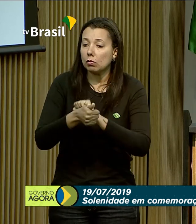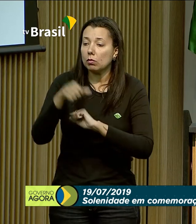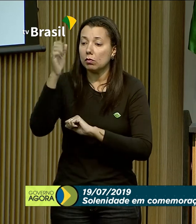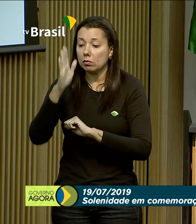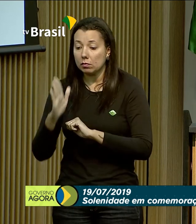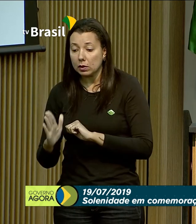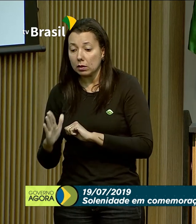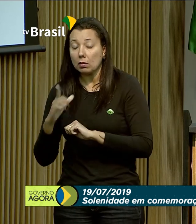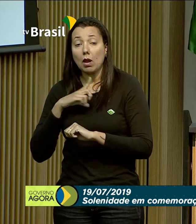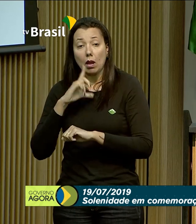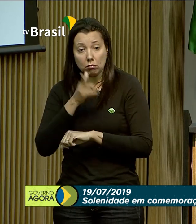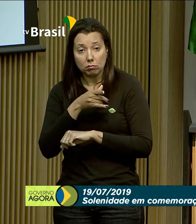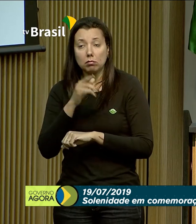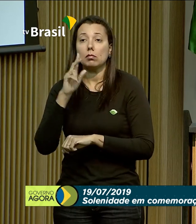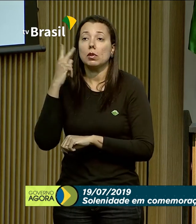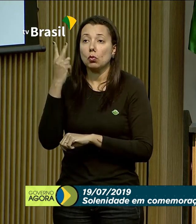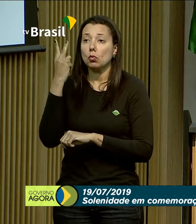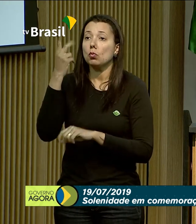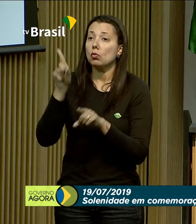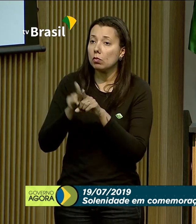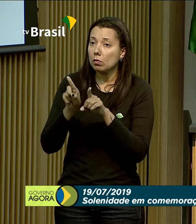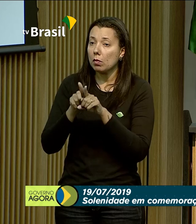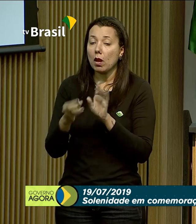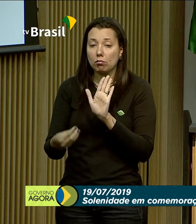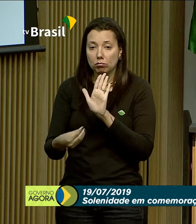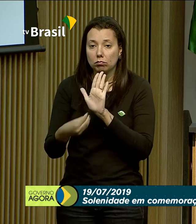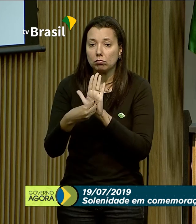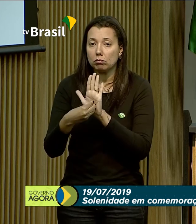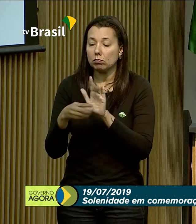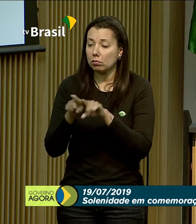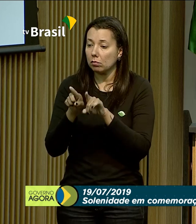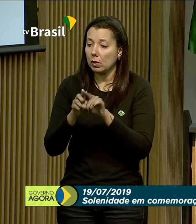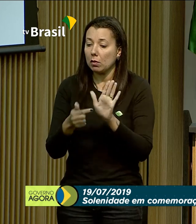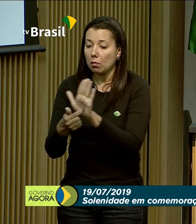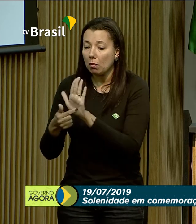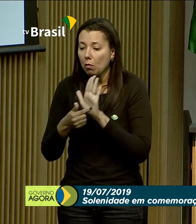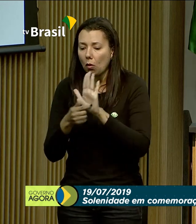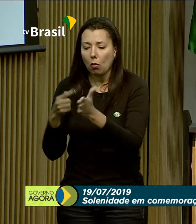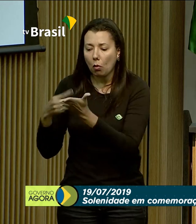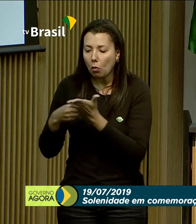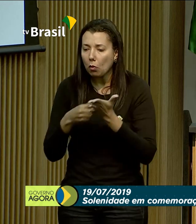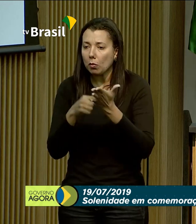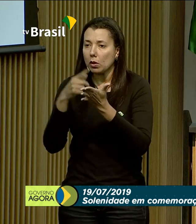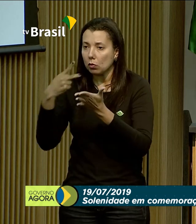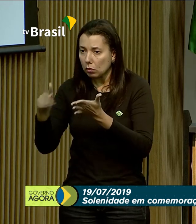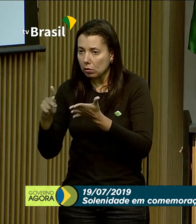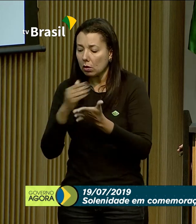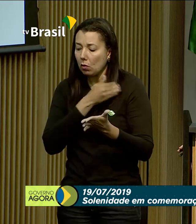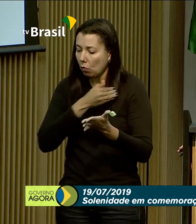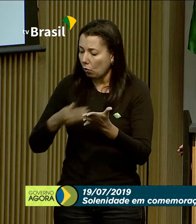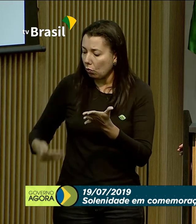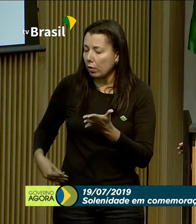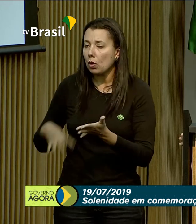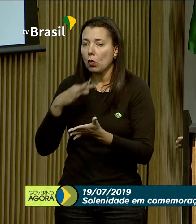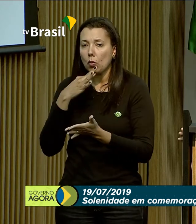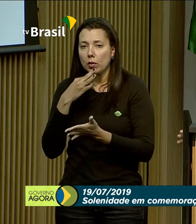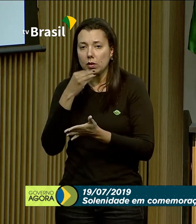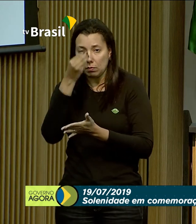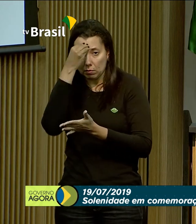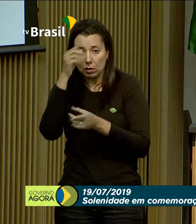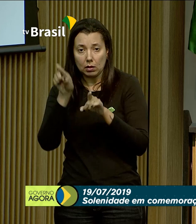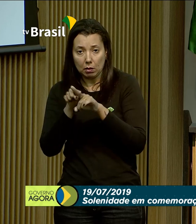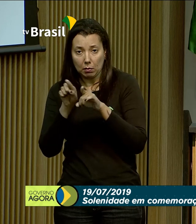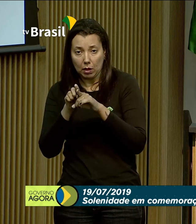é um ato histórico, é um ato simbólico que mostra o compromisso do seu governo, o reconhecimento do papel